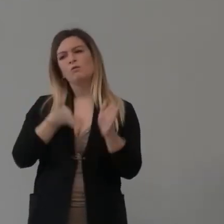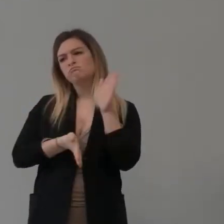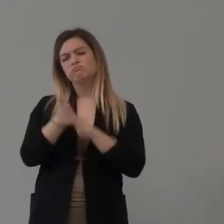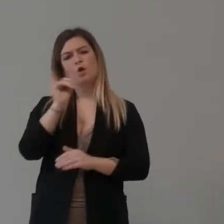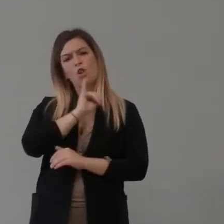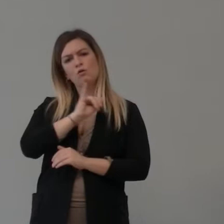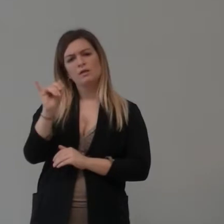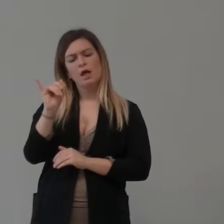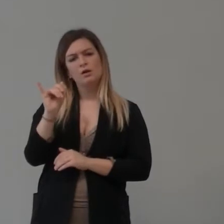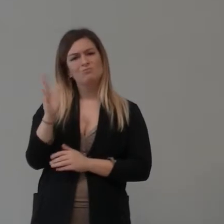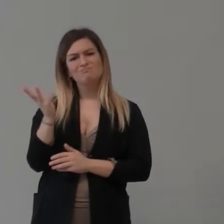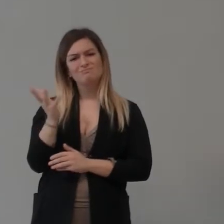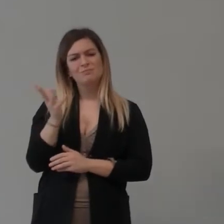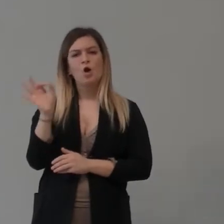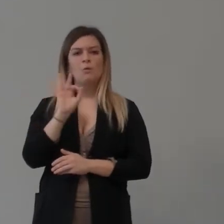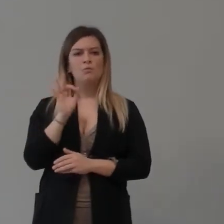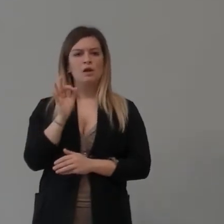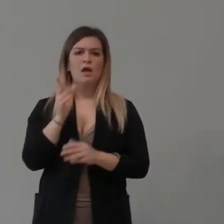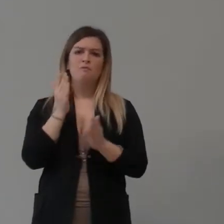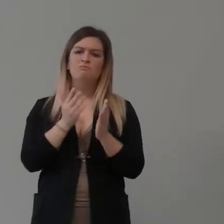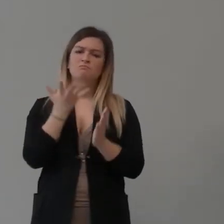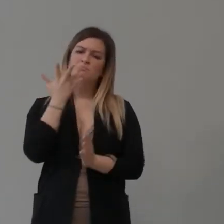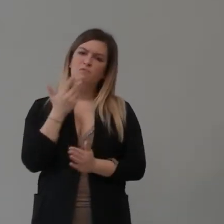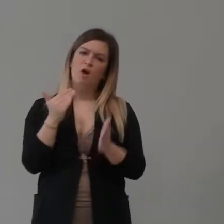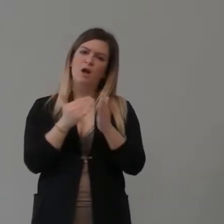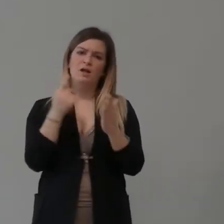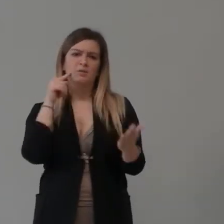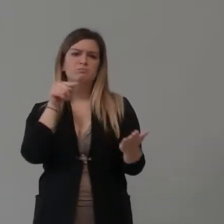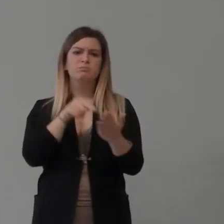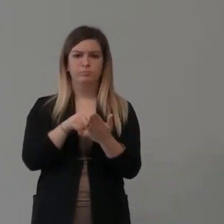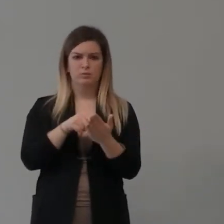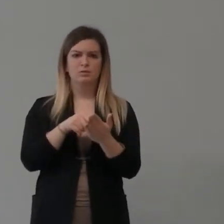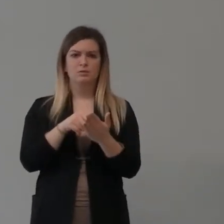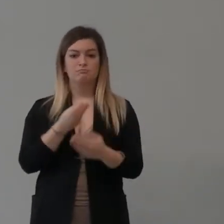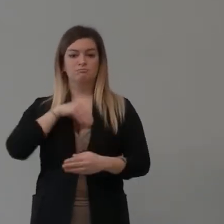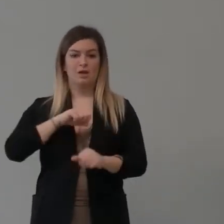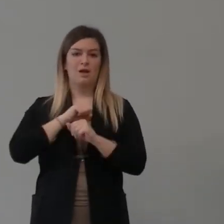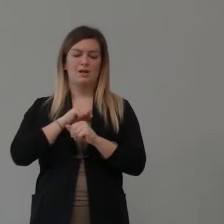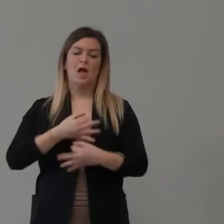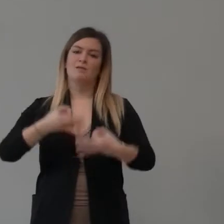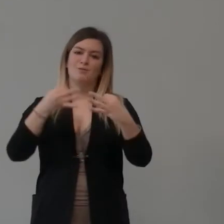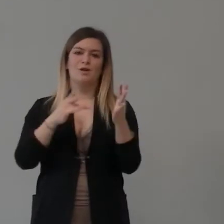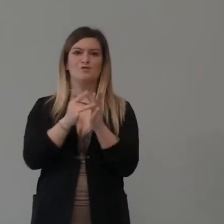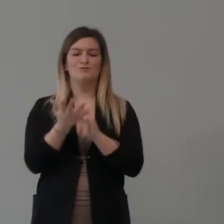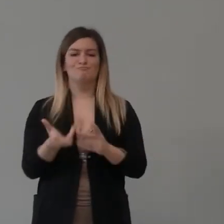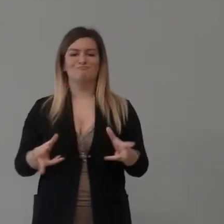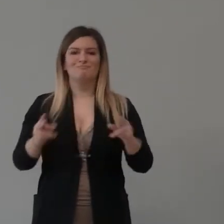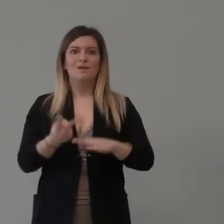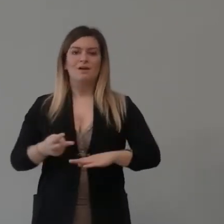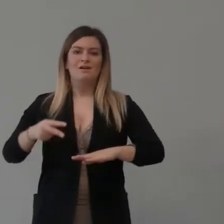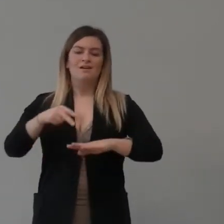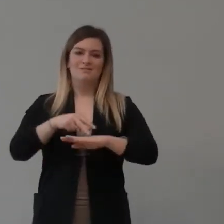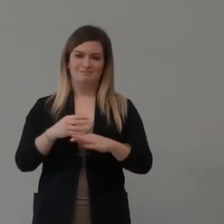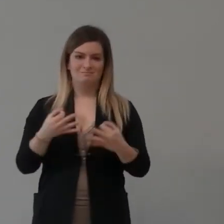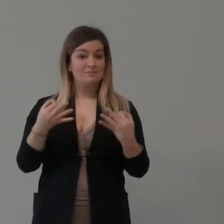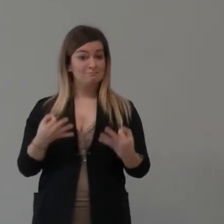Oppure puoi tornare a casa credendo realmente che Gesù è risorto. Sì, lo so, Gesù è realmente risorto. Ma avere paura di dire non ha a che